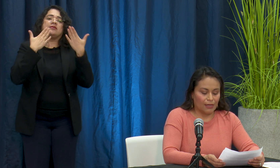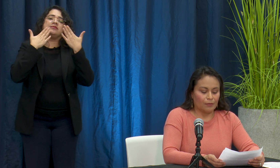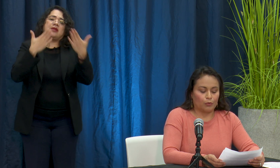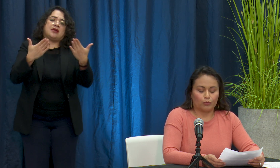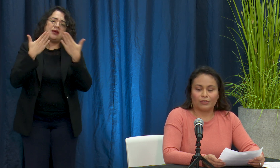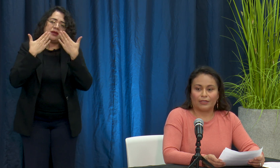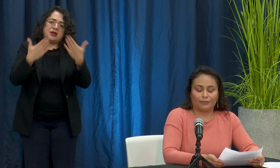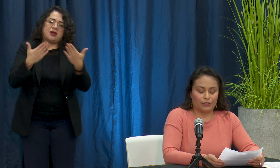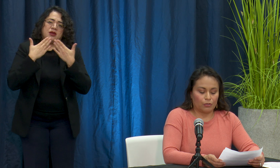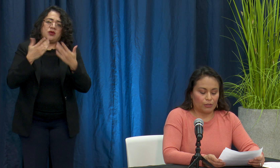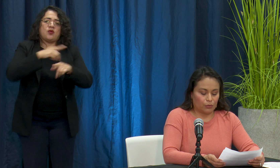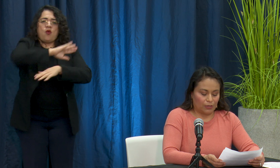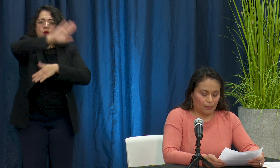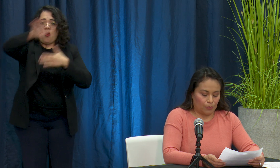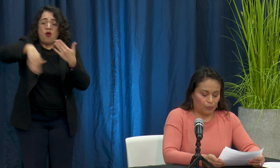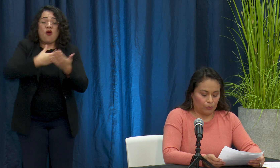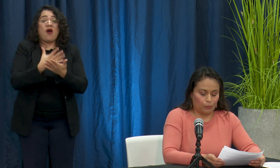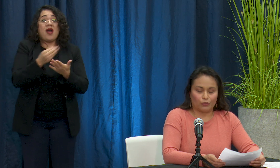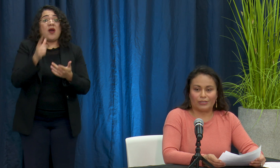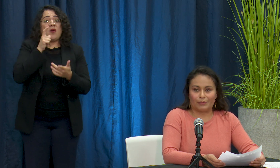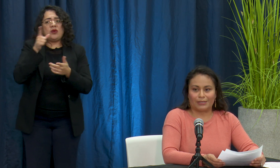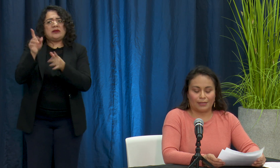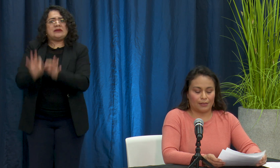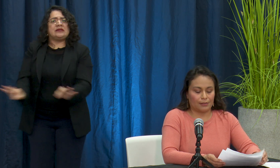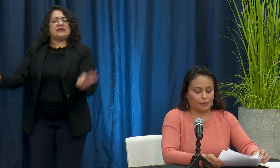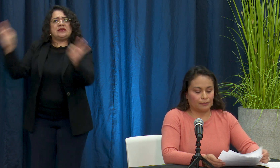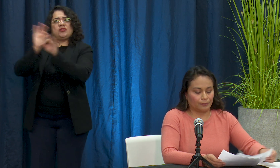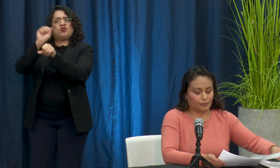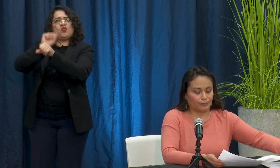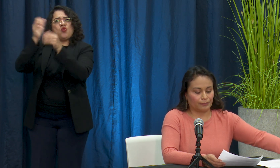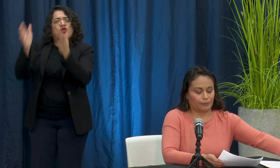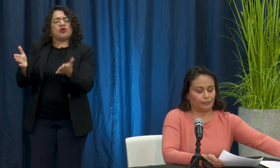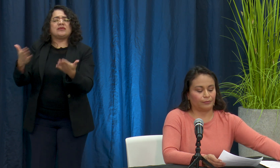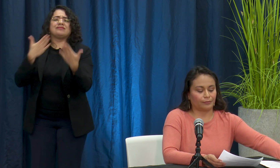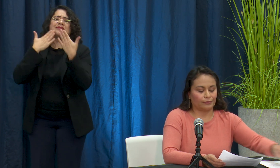esenciales por su sacrificio y su tiempo. Muchísimas gracias.